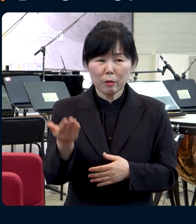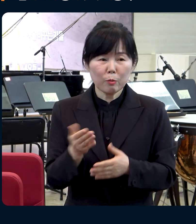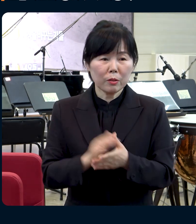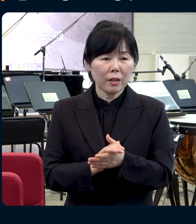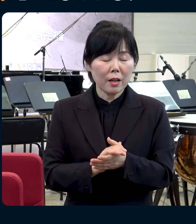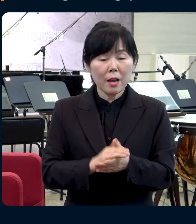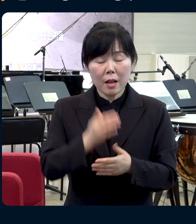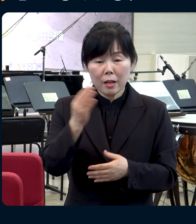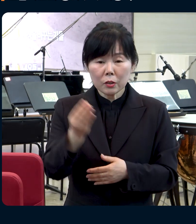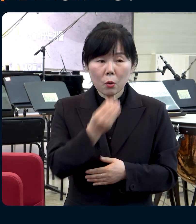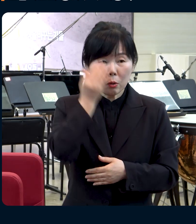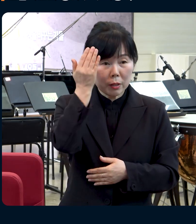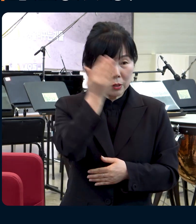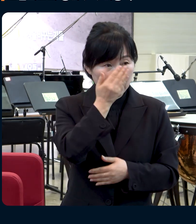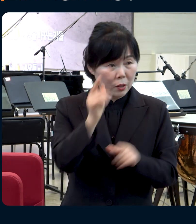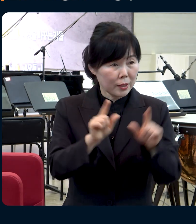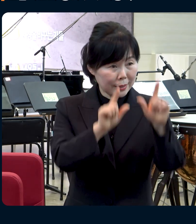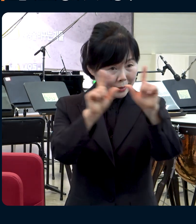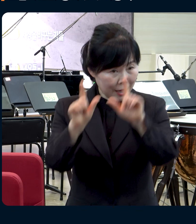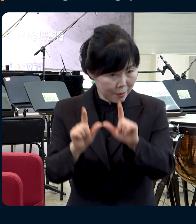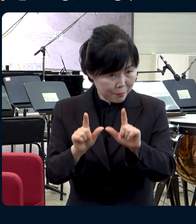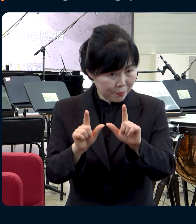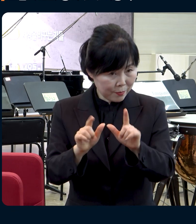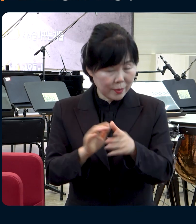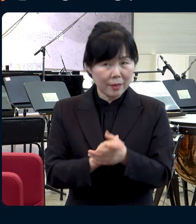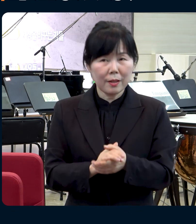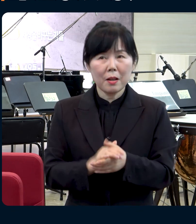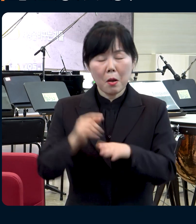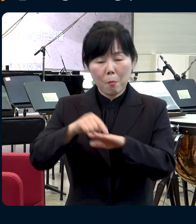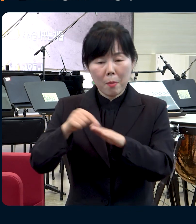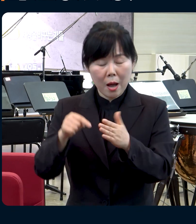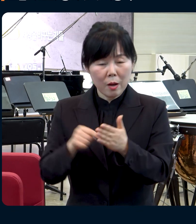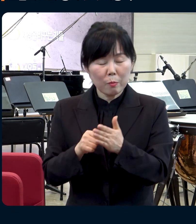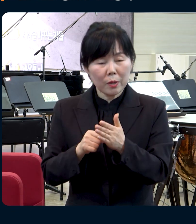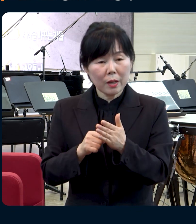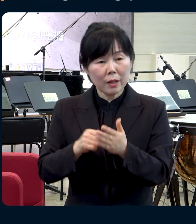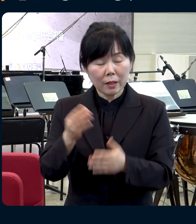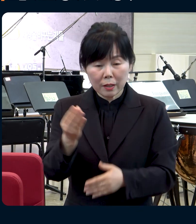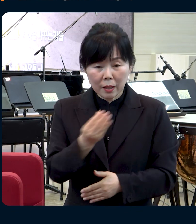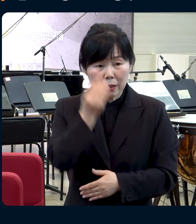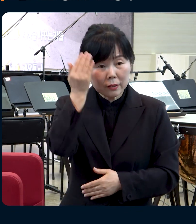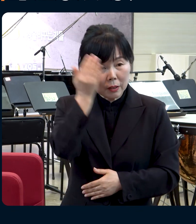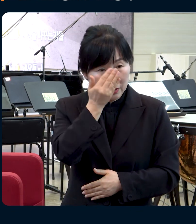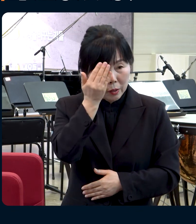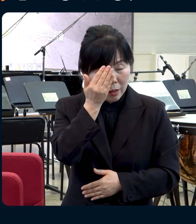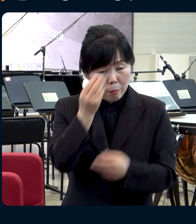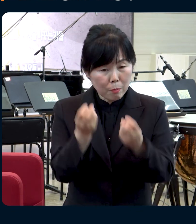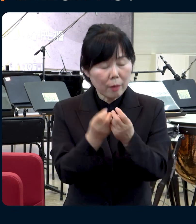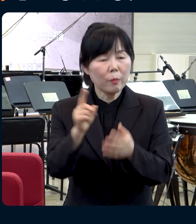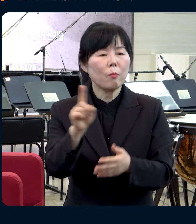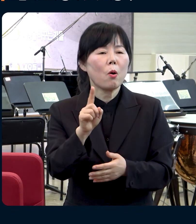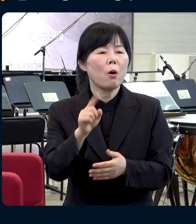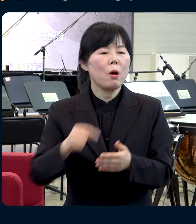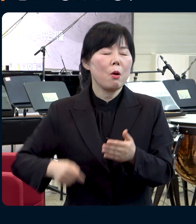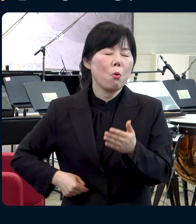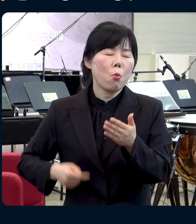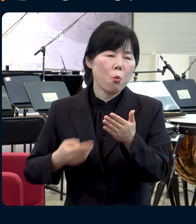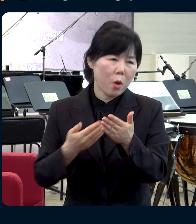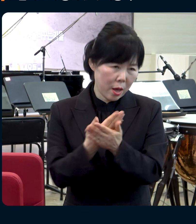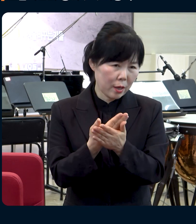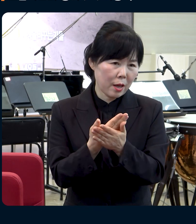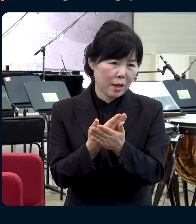이러한 성결한 삶, 우리의 삶이 성결해지고 우리 마음이 성결해질 수가 있을까요? 그것은 바로 회개와